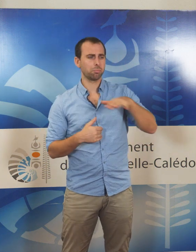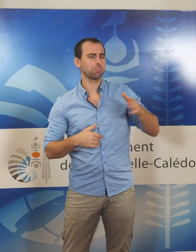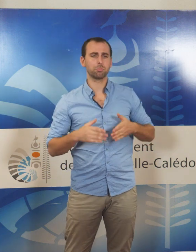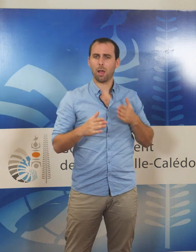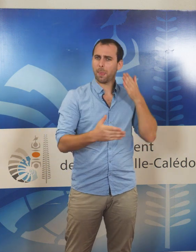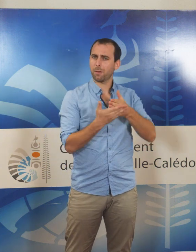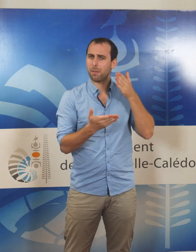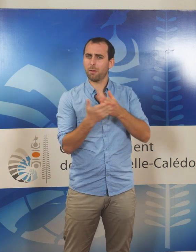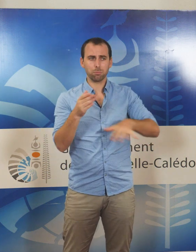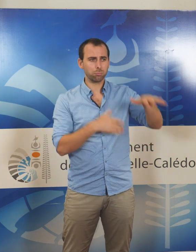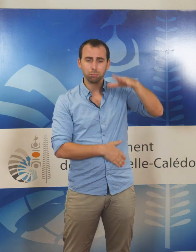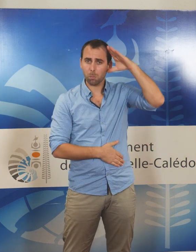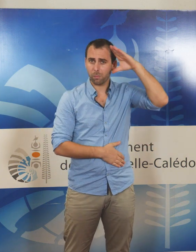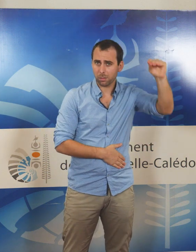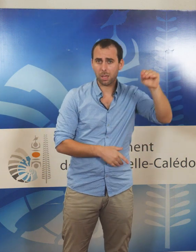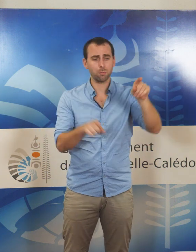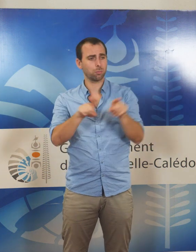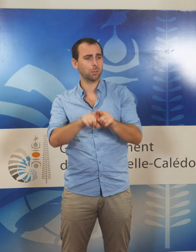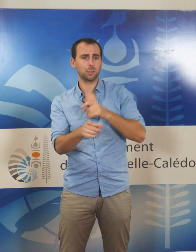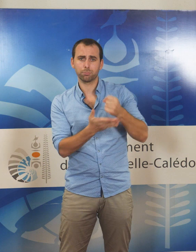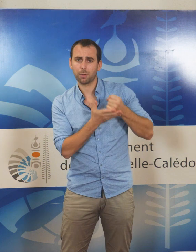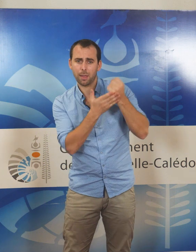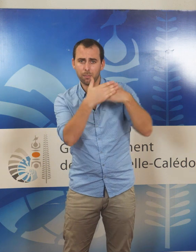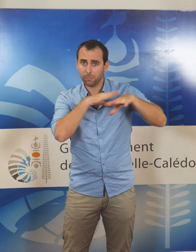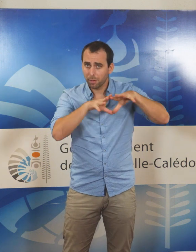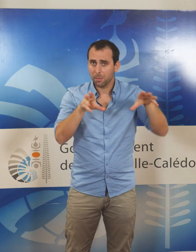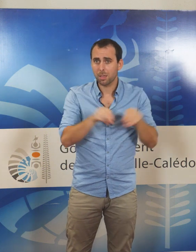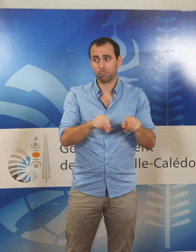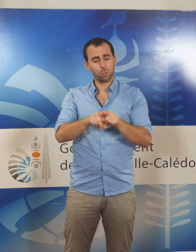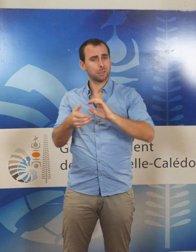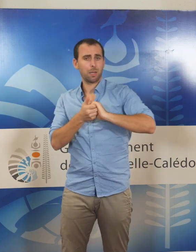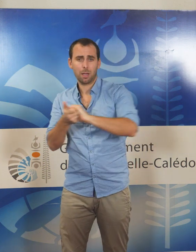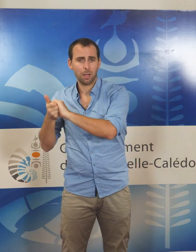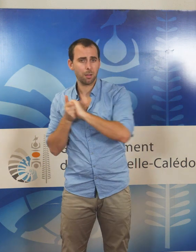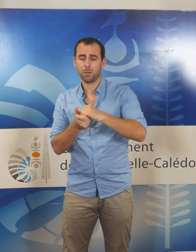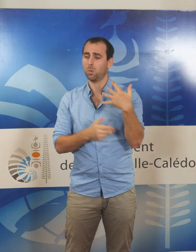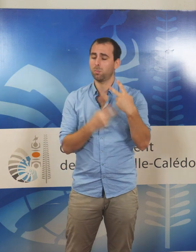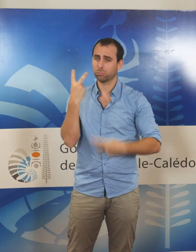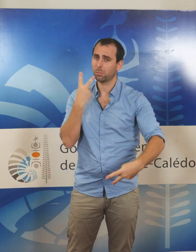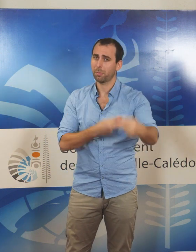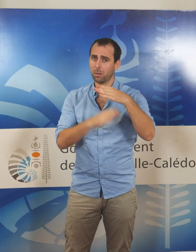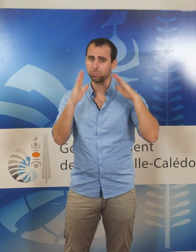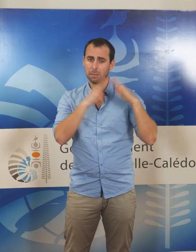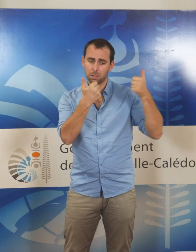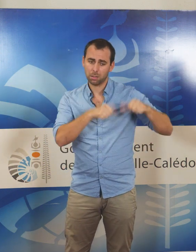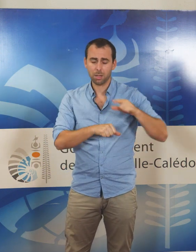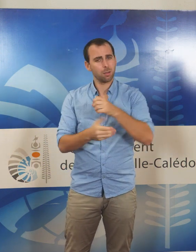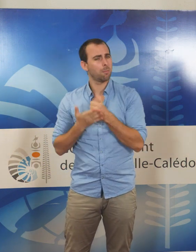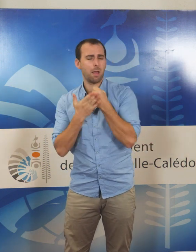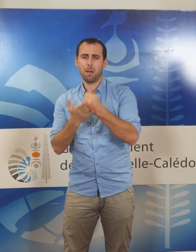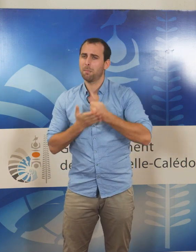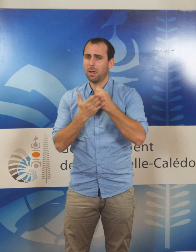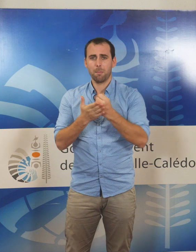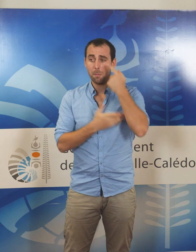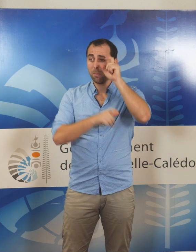professionnels, mais aussi les aidants familiaux, les amis qui, pendant toute cette période de confinement, ont apporté leur soutien aux personnes les plus